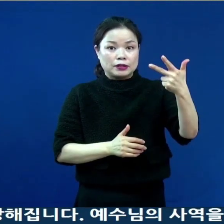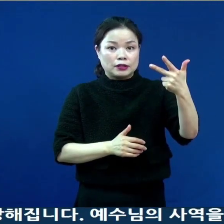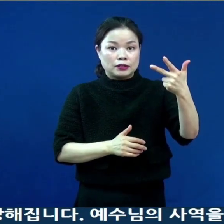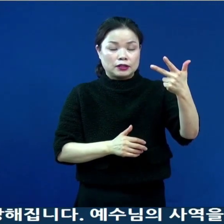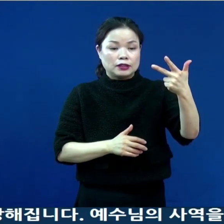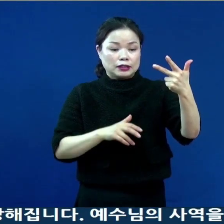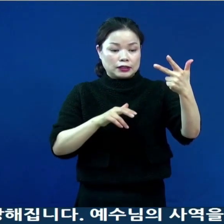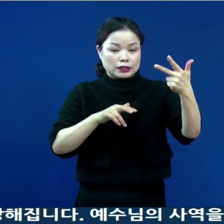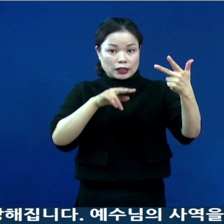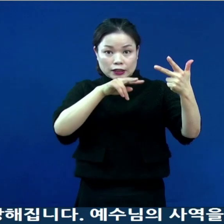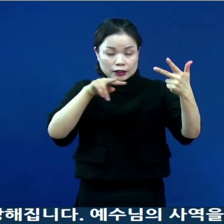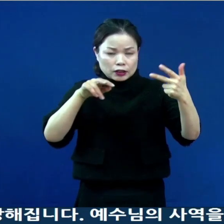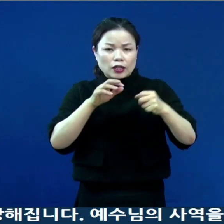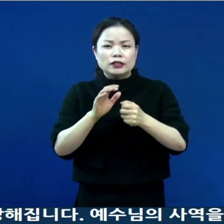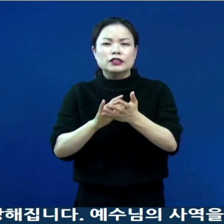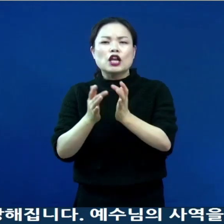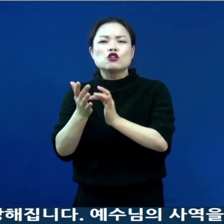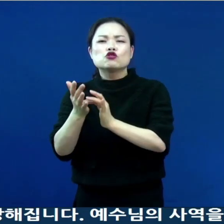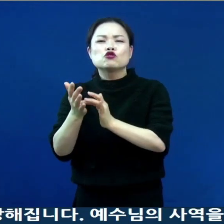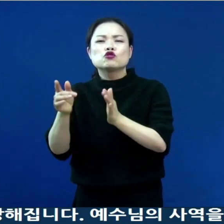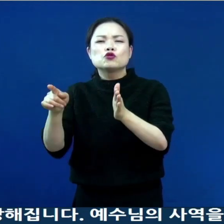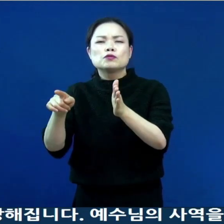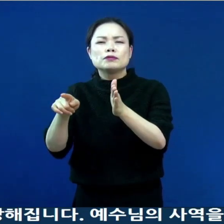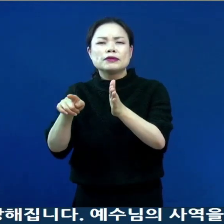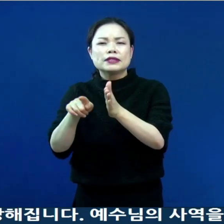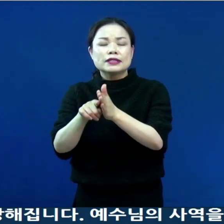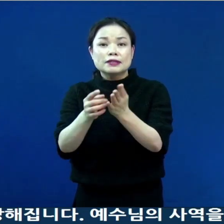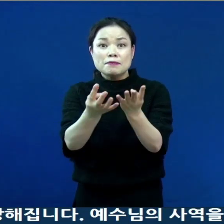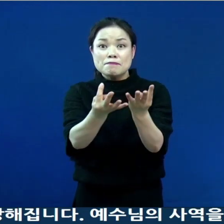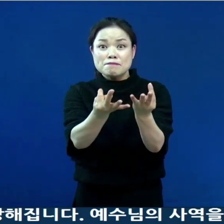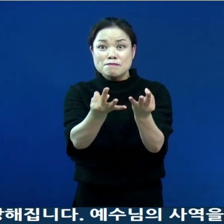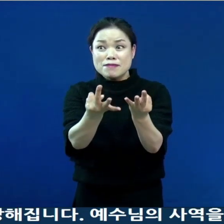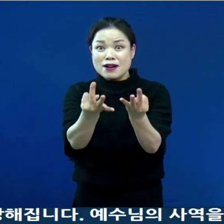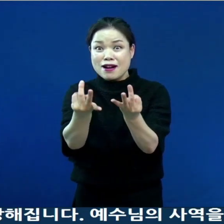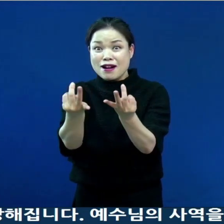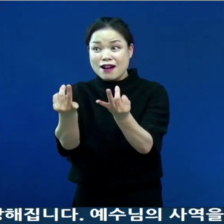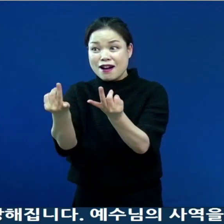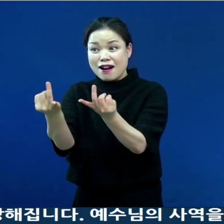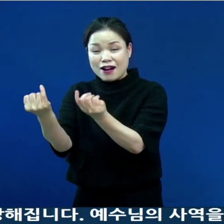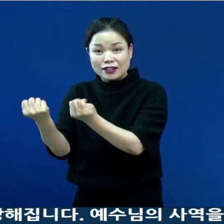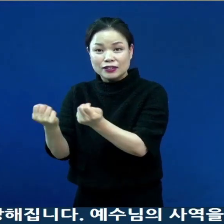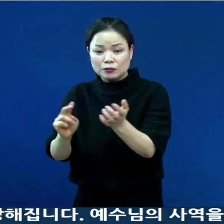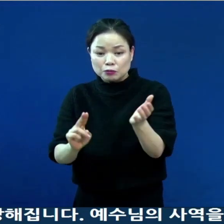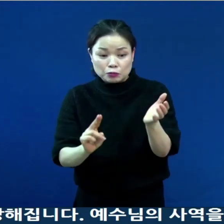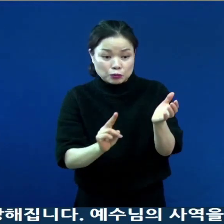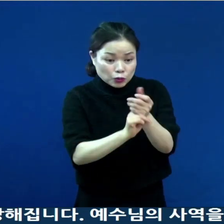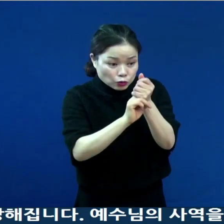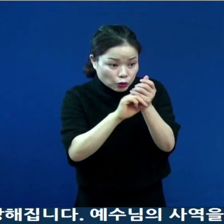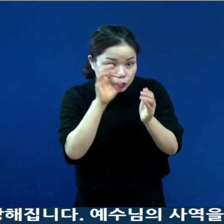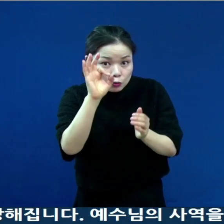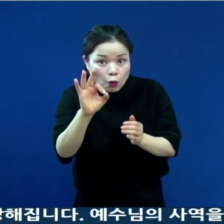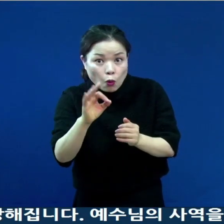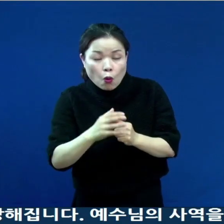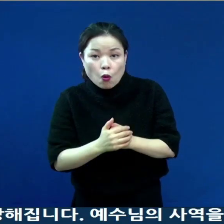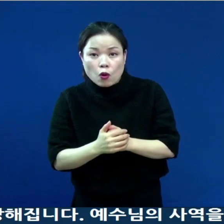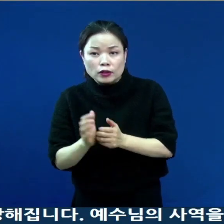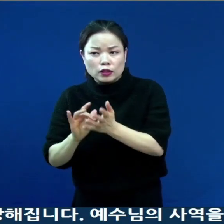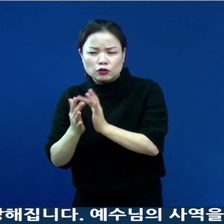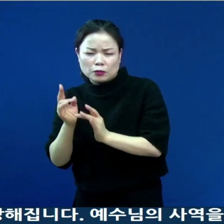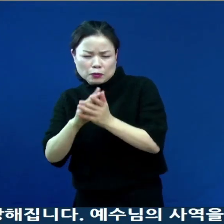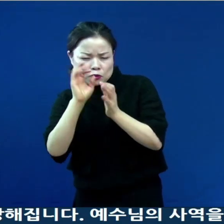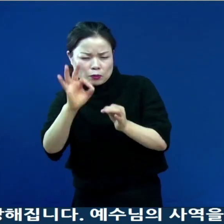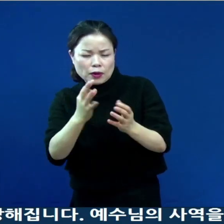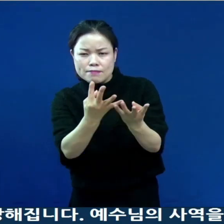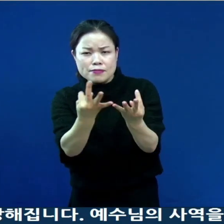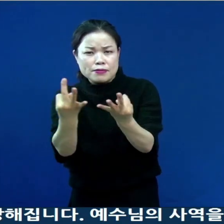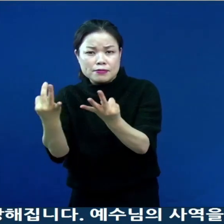주세요. 예수 믿는 사람들이 굉장히 많아졌다는 겁니다. 많은 표적을 그가 행하니 반대하는